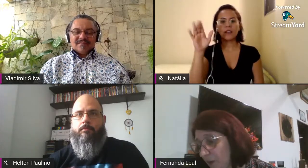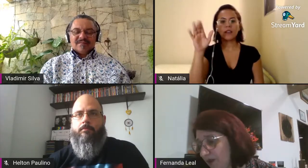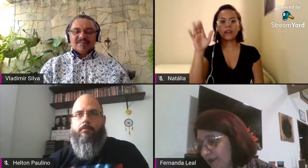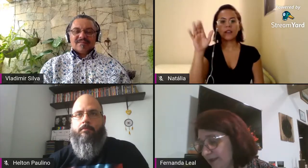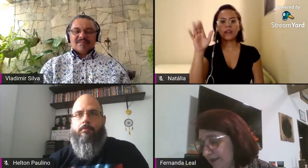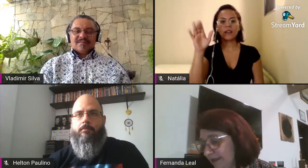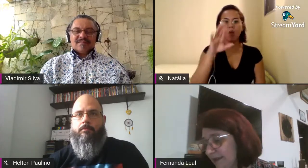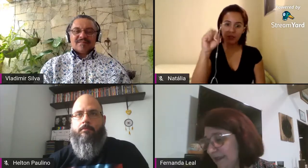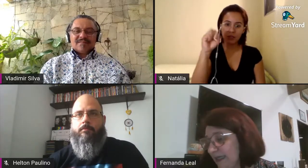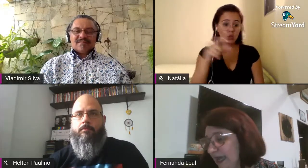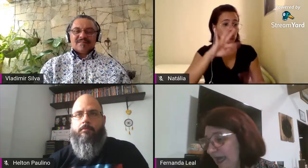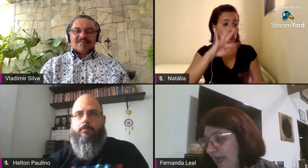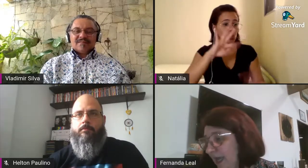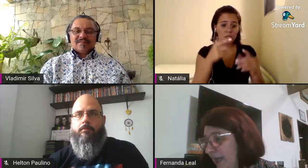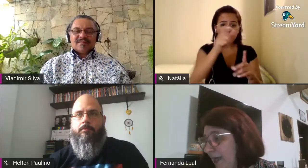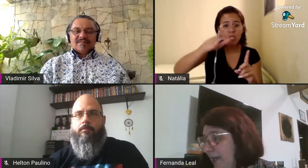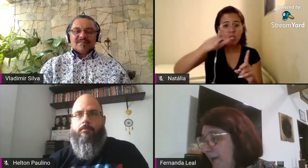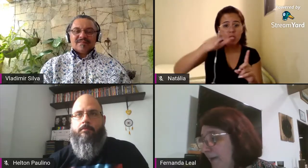Muito importante.